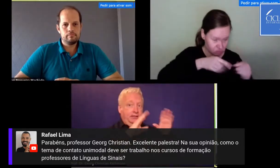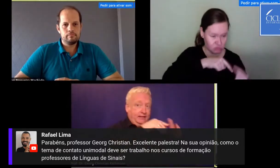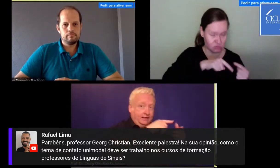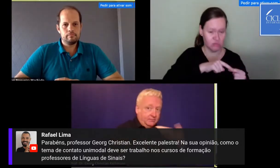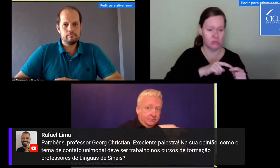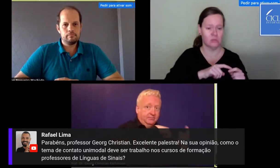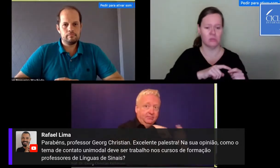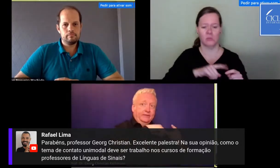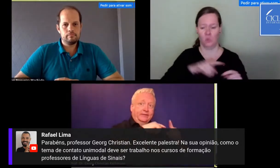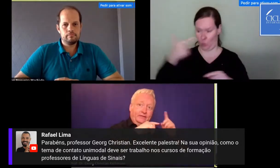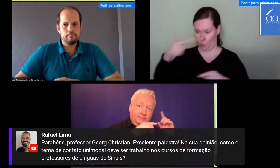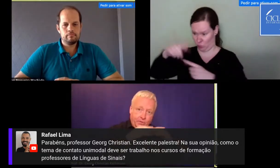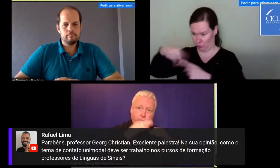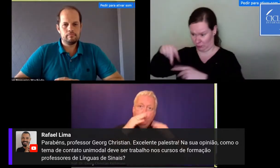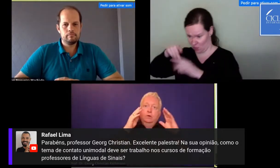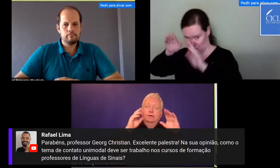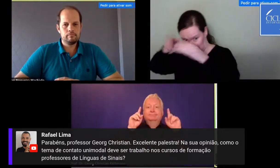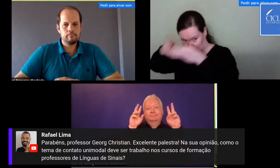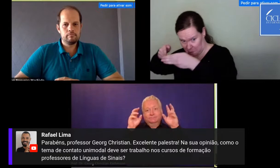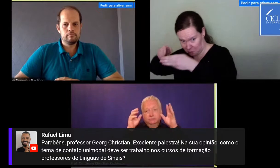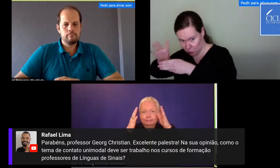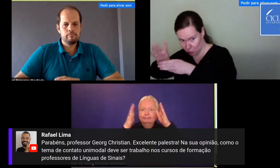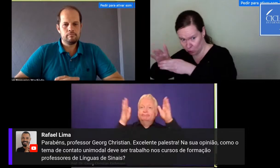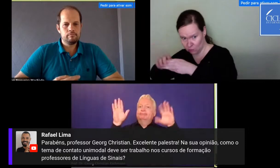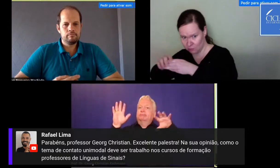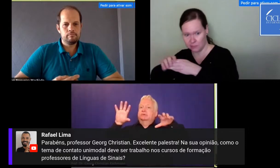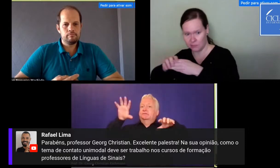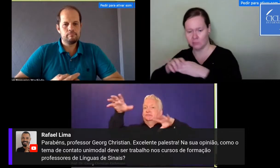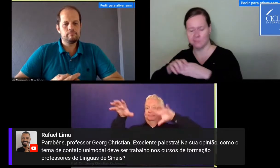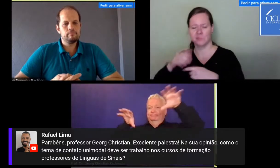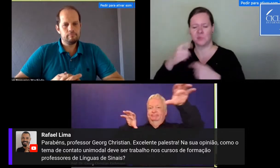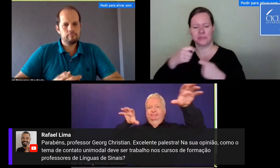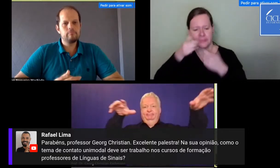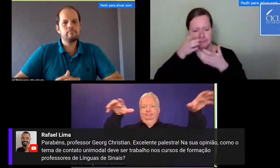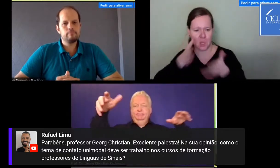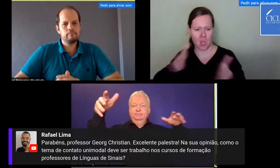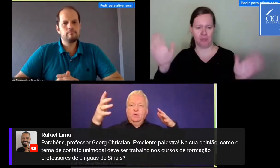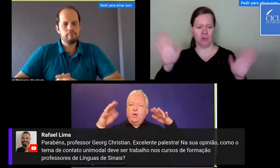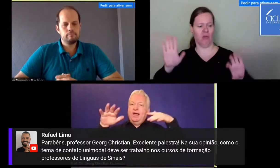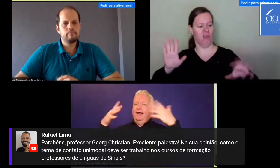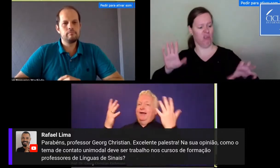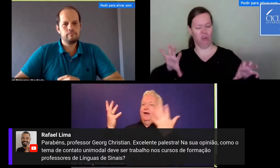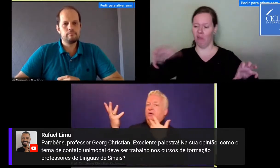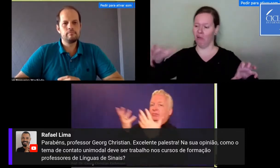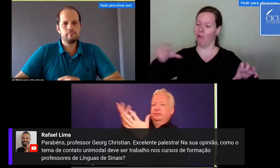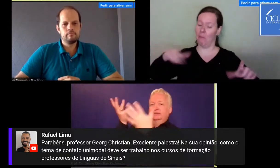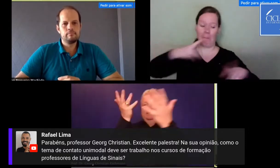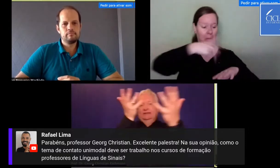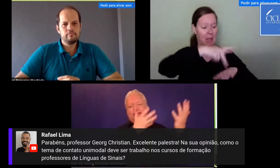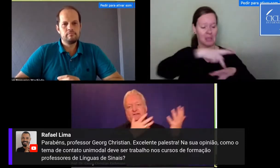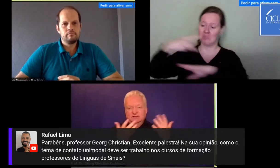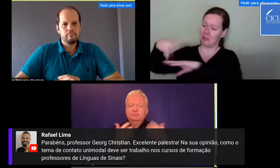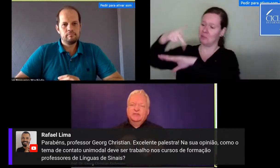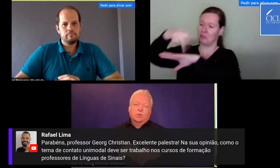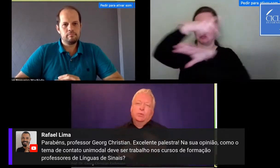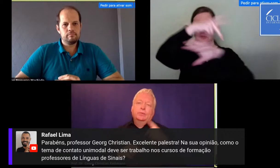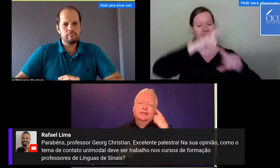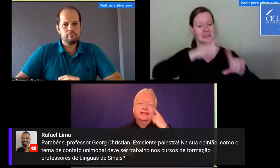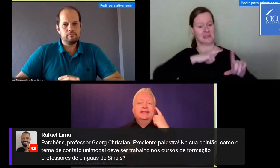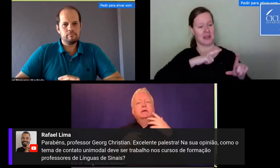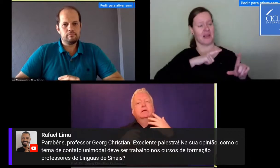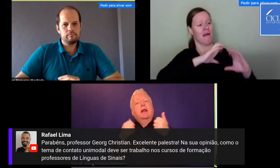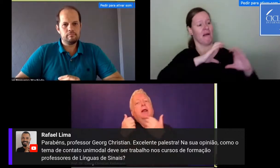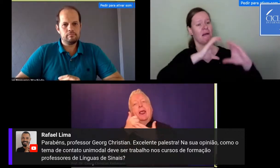Eu falo da minha perspectiva, né, que diz respeito a um recorte muito pequeno. Eu acho que a gente